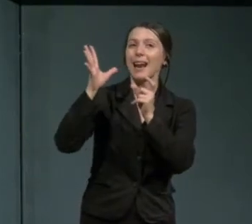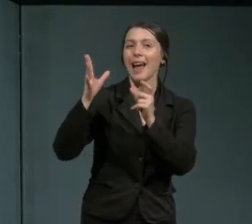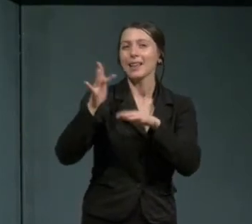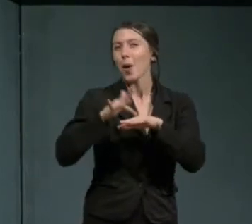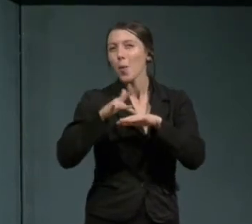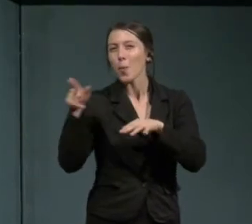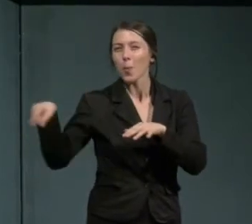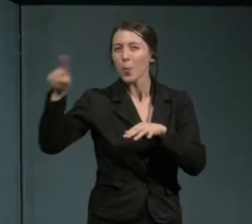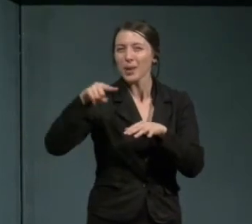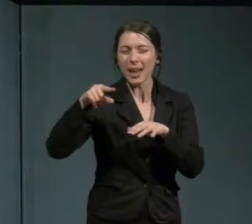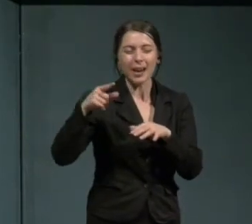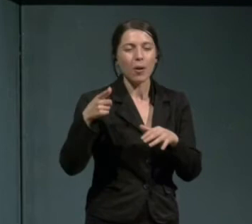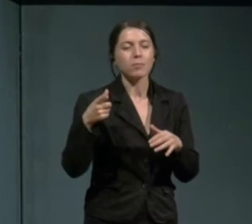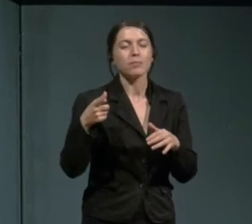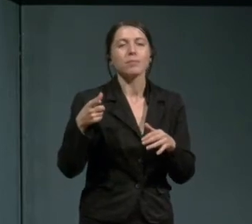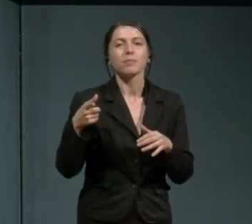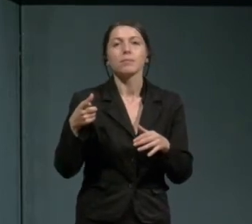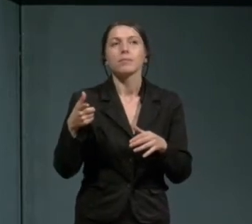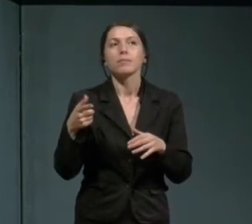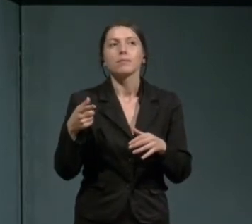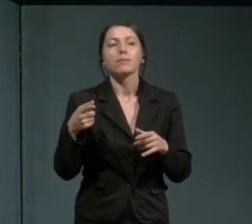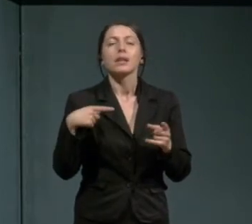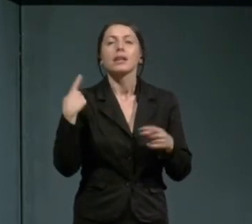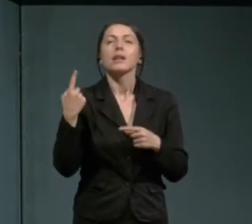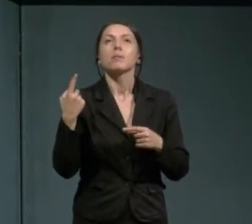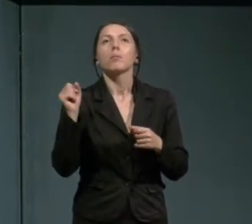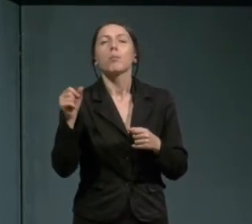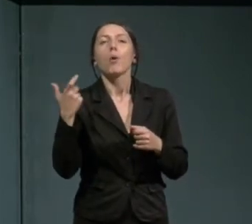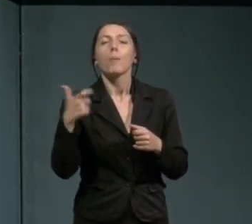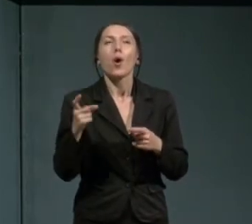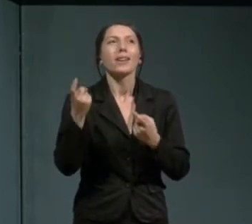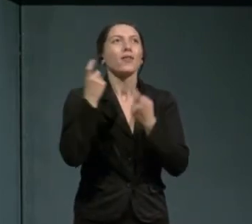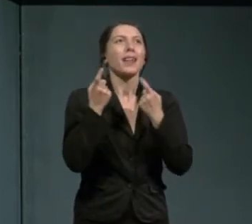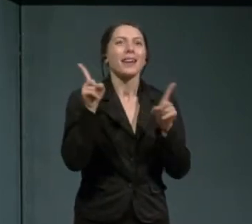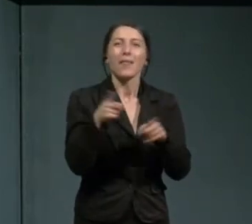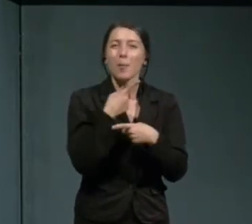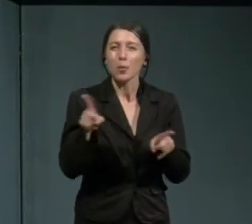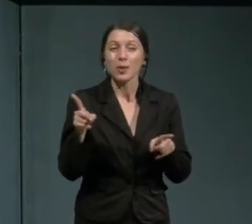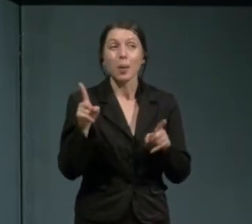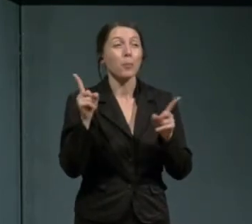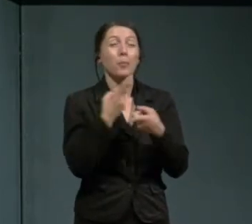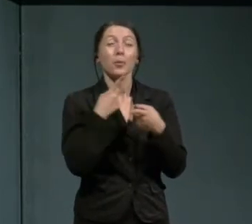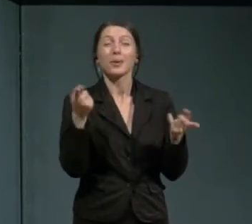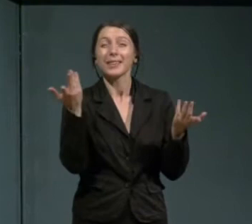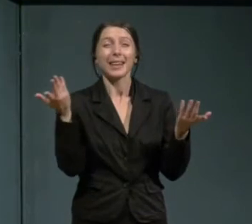slang in inglese che magari viene dalla musica la musica entra